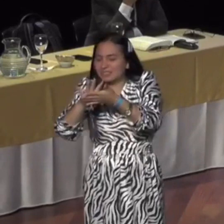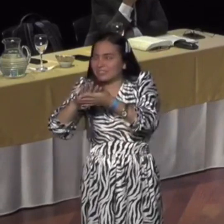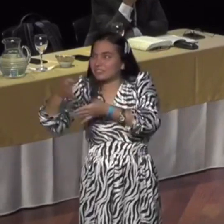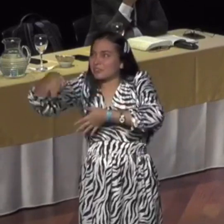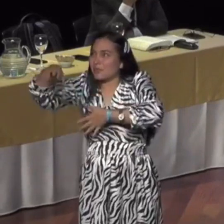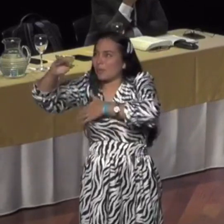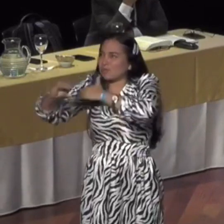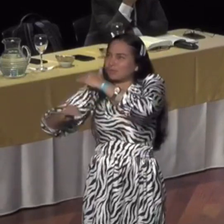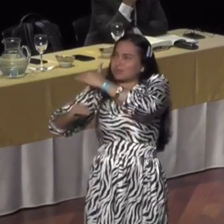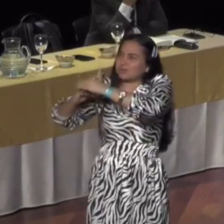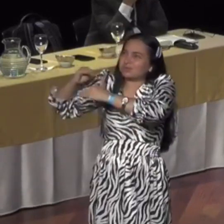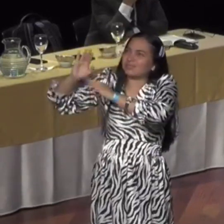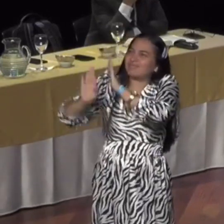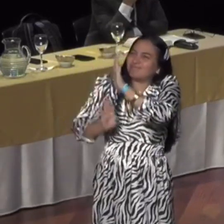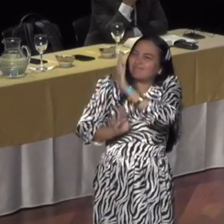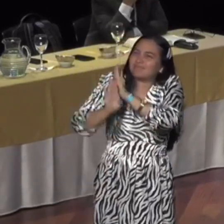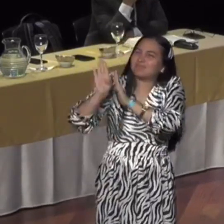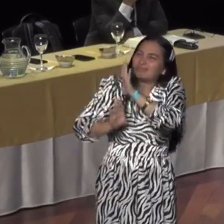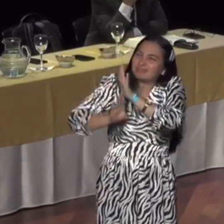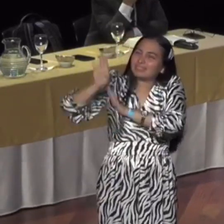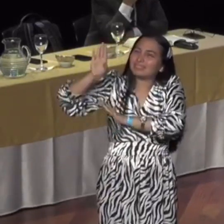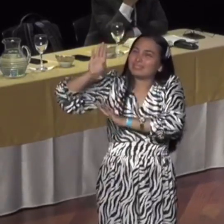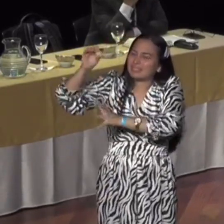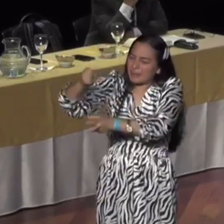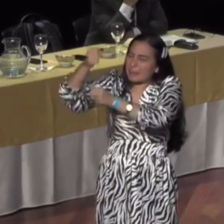gloria, de poder en poder.